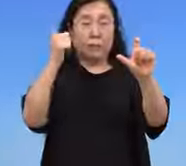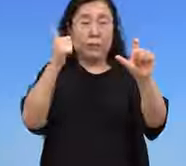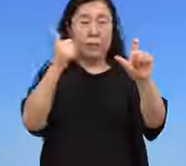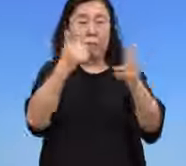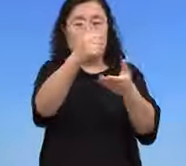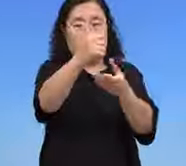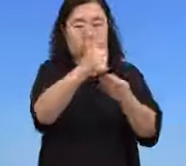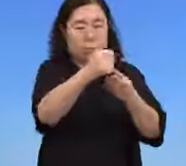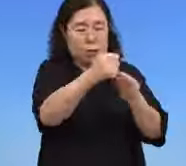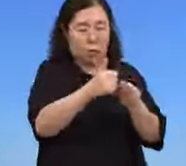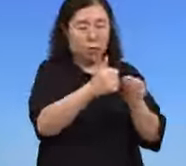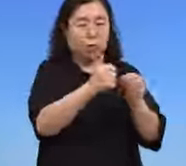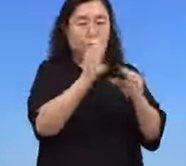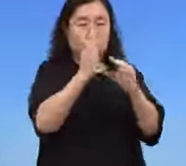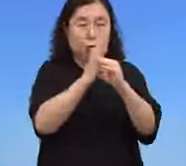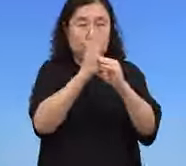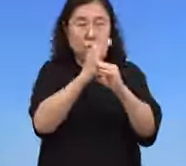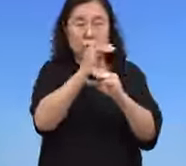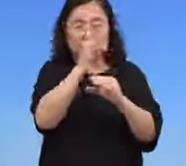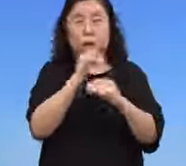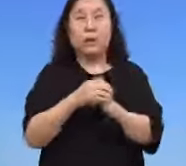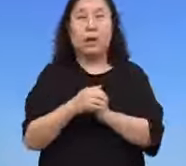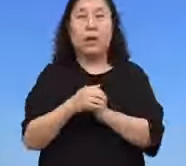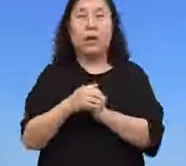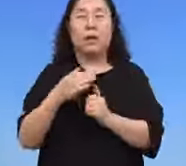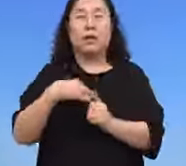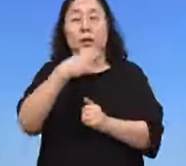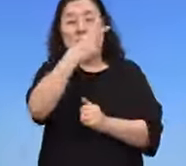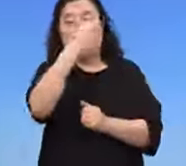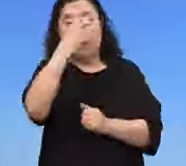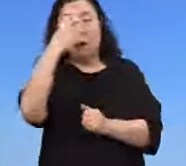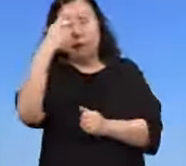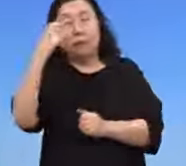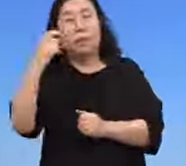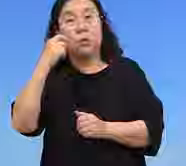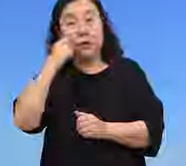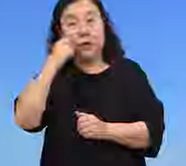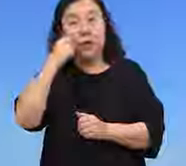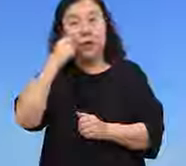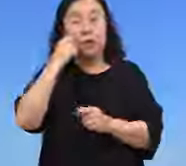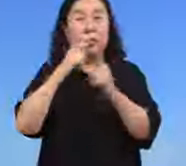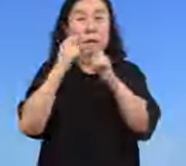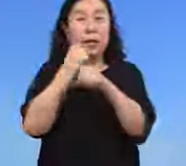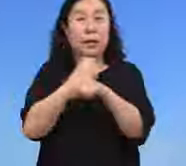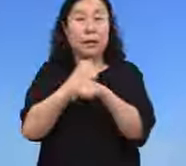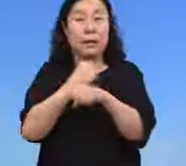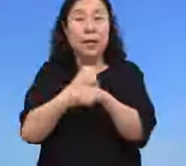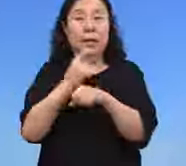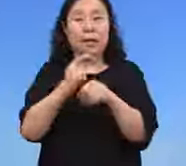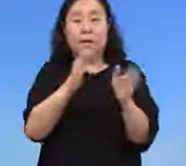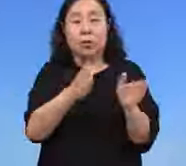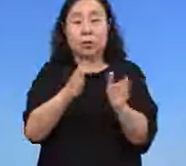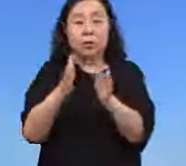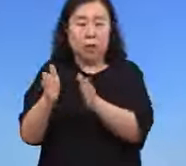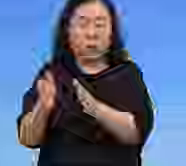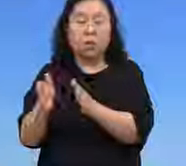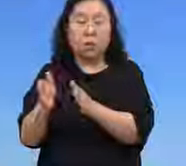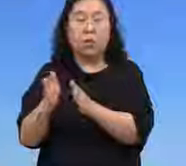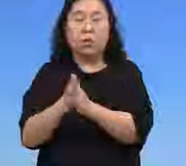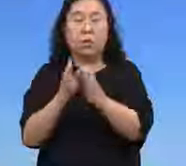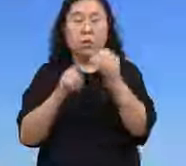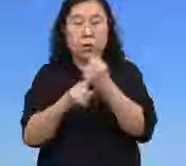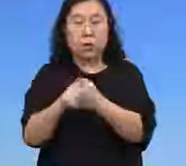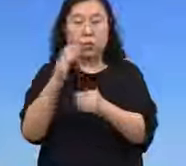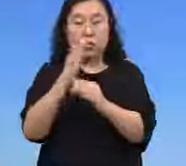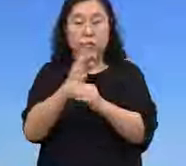가슴이 먹먹해질 때가 여러 번 있었고 잠을 못 자 뒤척일 때가 여러 번 있었다고 말씀드렸는데, 이 과정도 그 이유